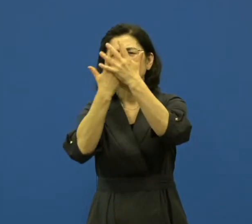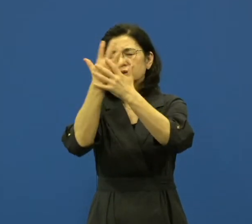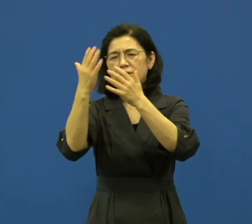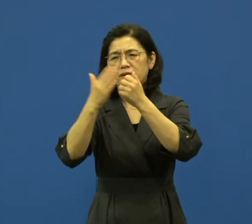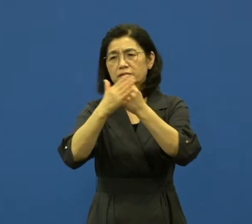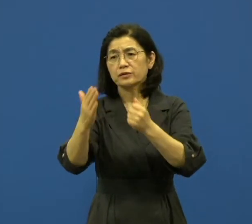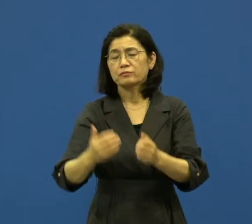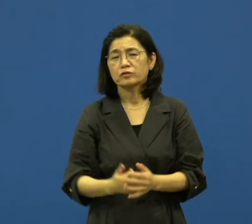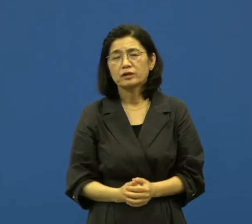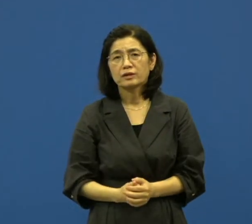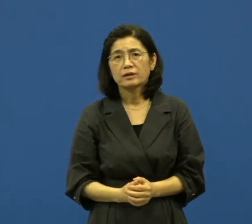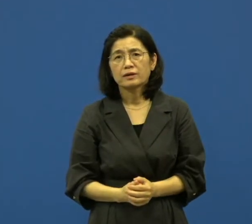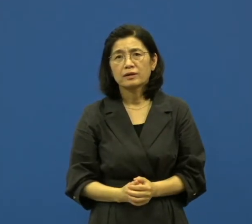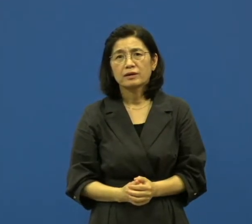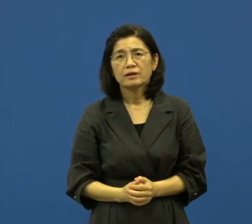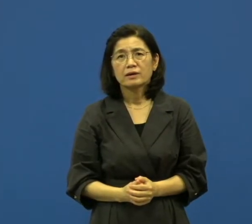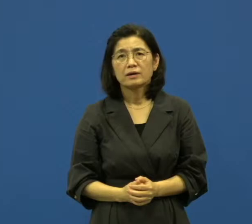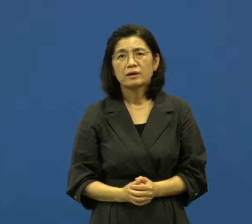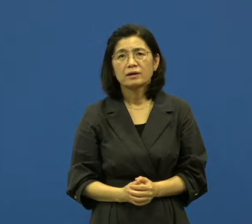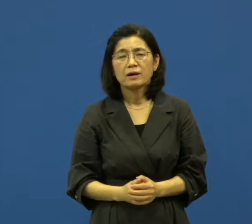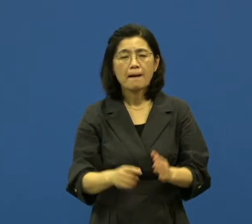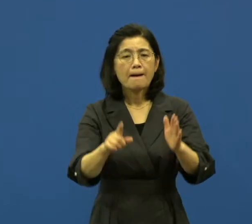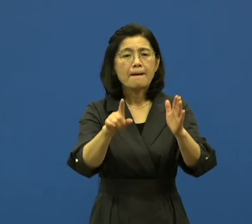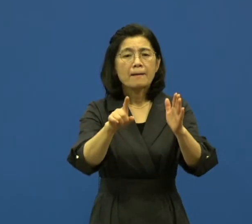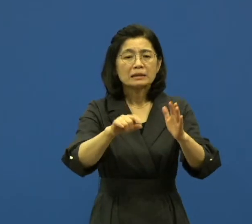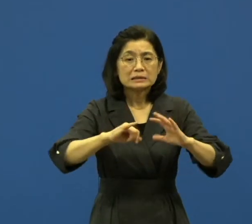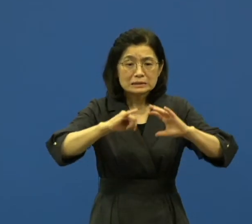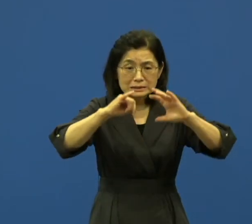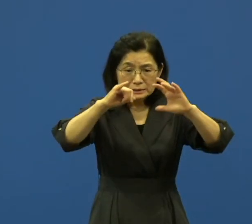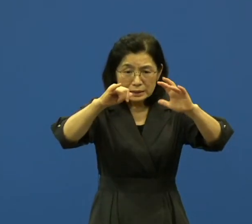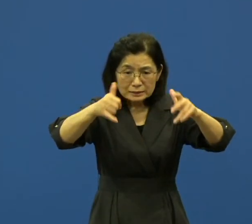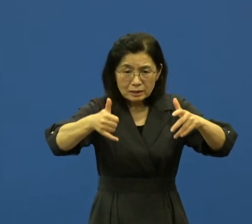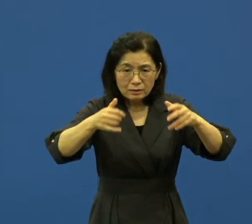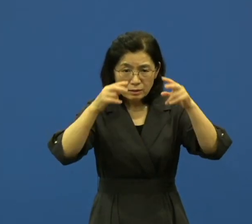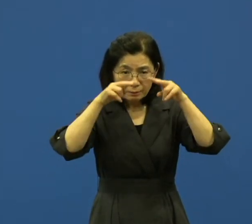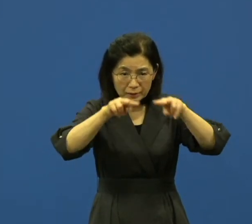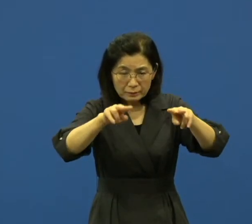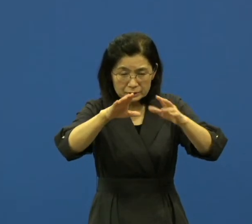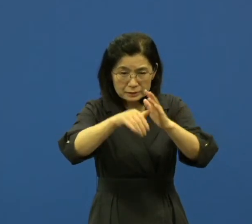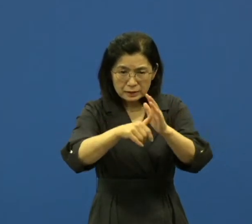이 말은 뭘까요, 여러분? 믿을 수 있는 것은 아무것도 없다.